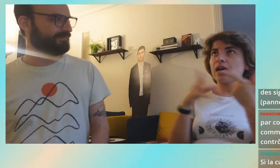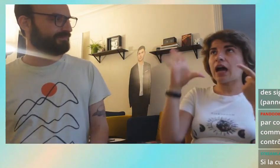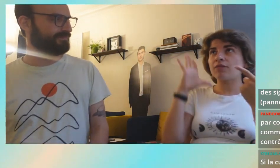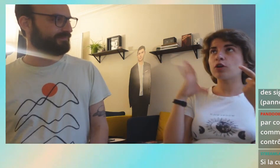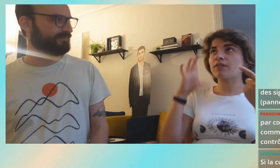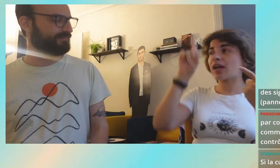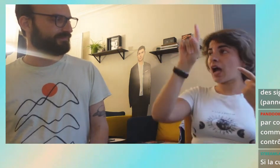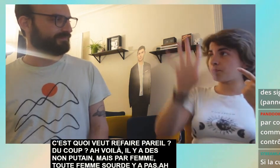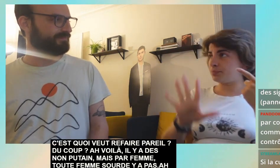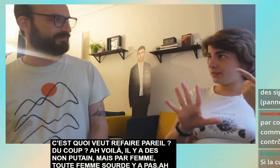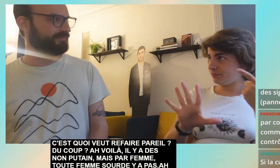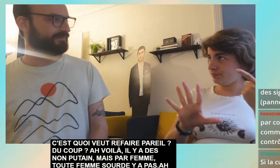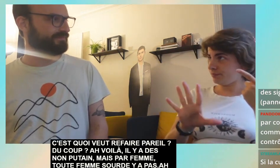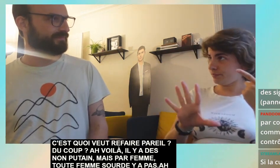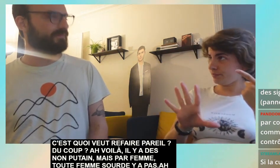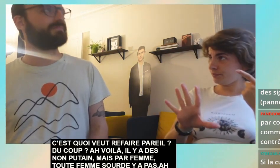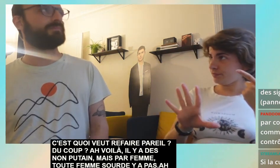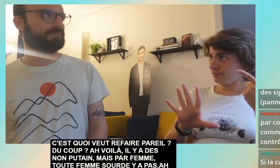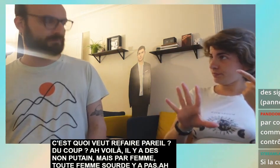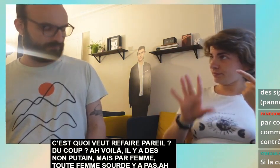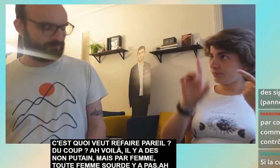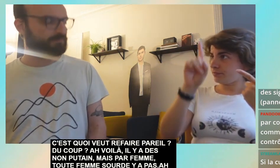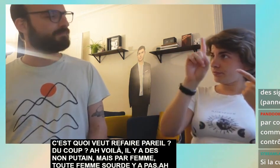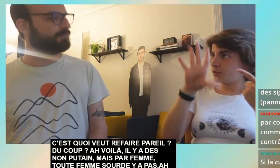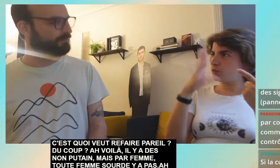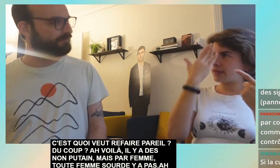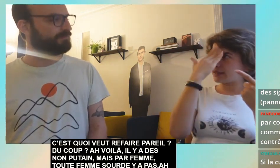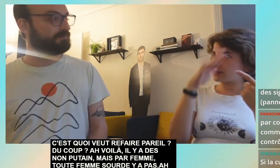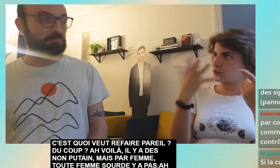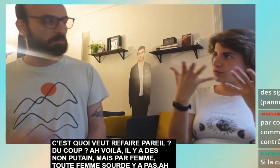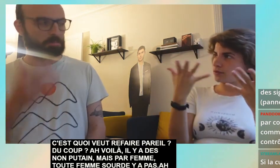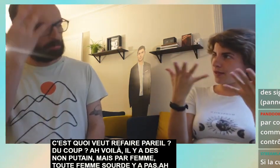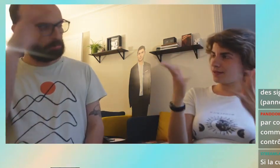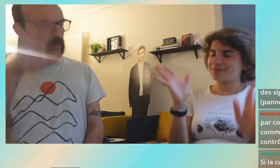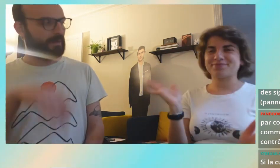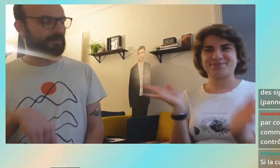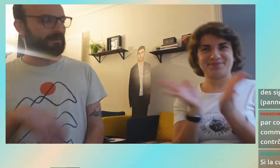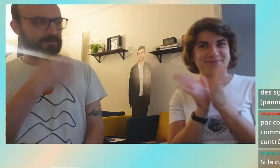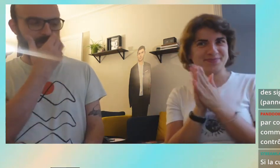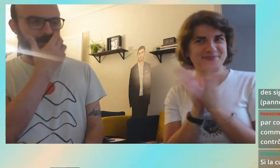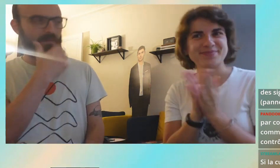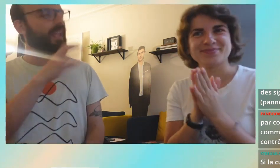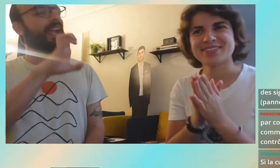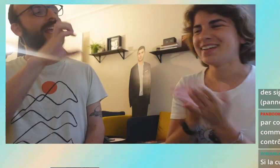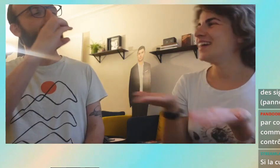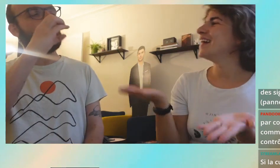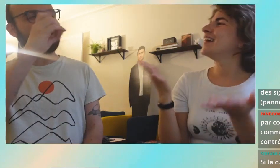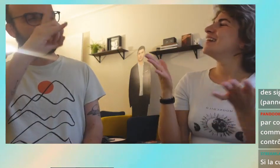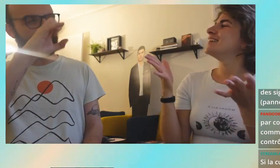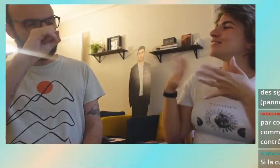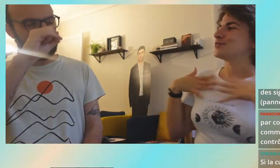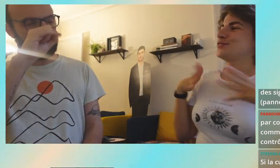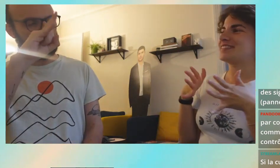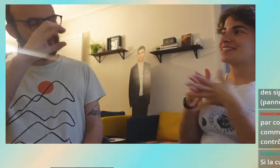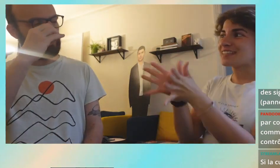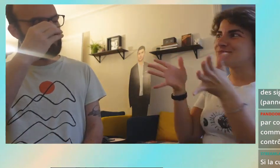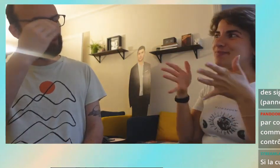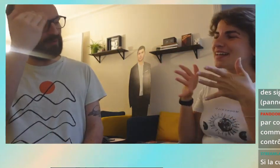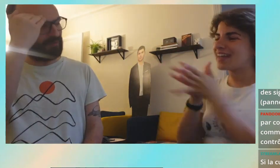Ah bon, il y avait Mhm. tu sais. Mais pas, non. Écho, Je t'ai écho, je